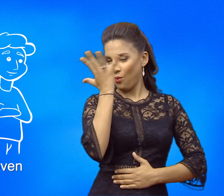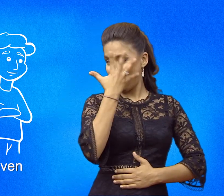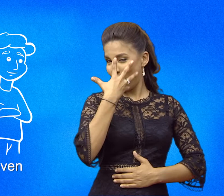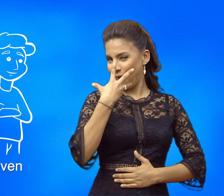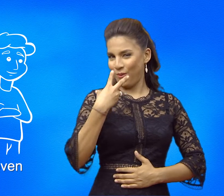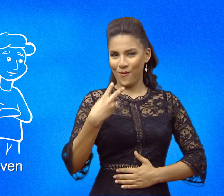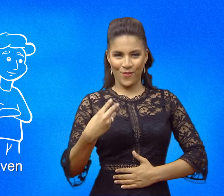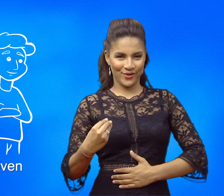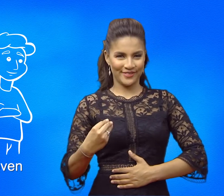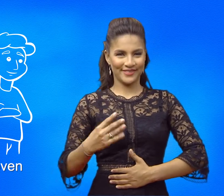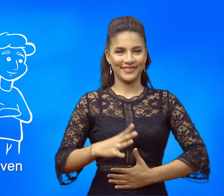joven